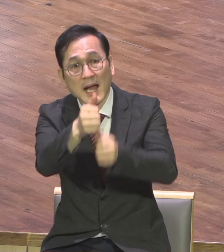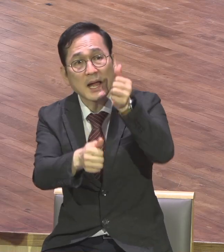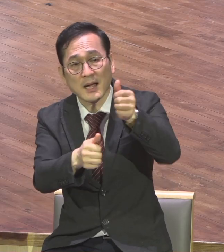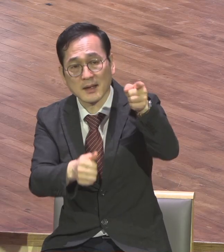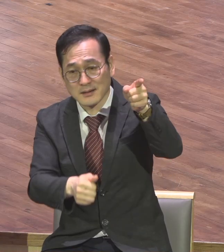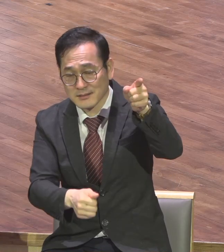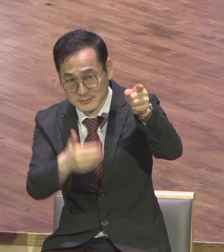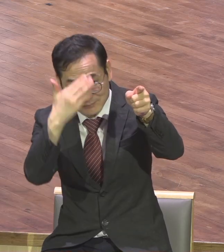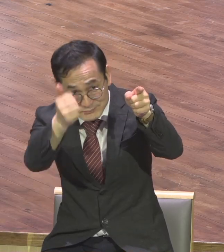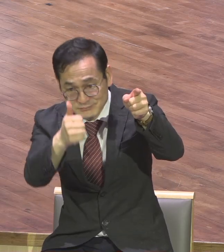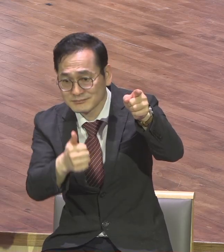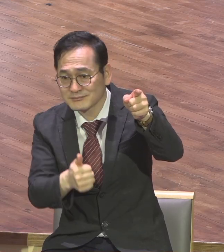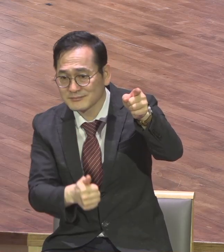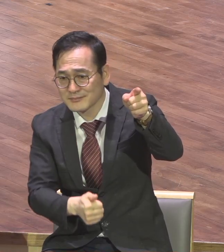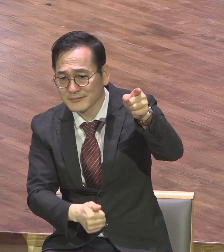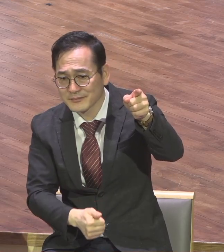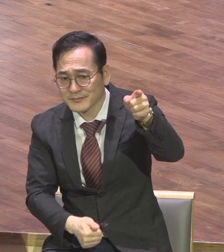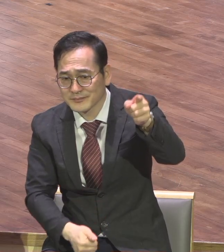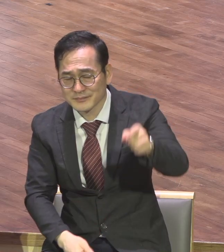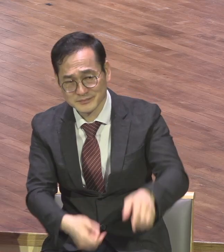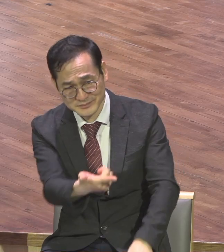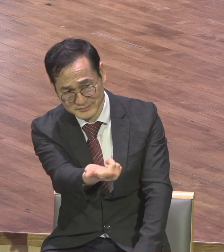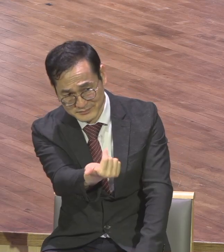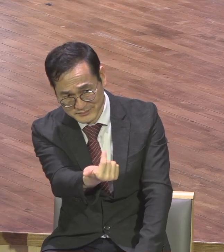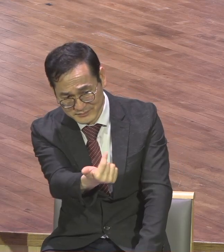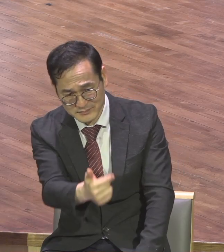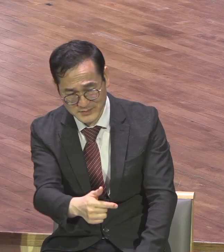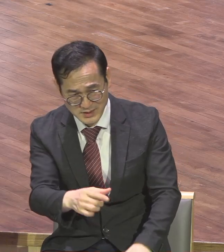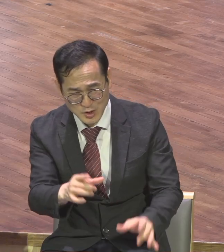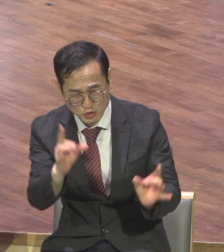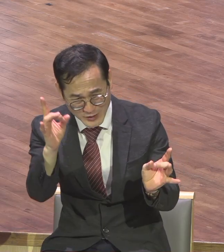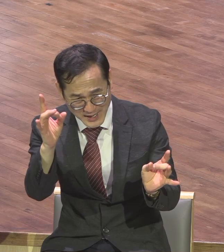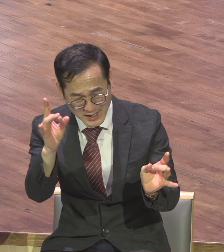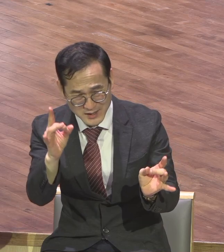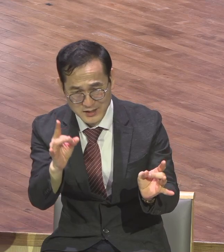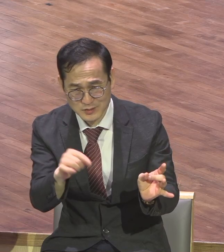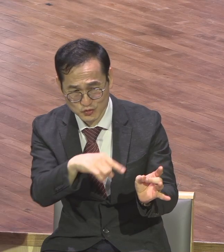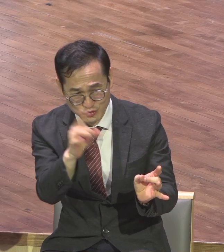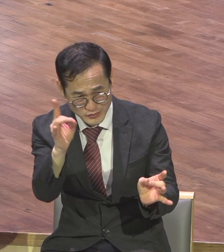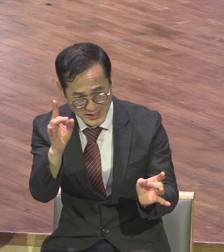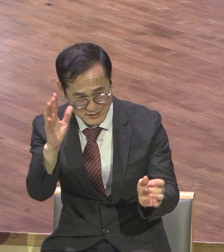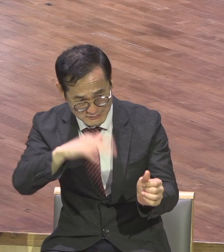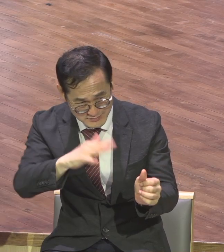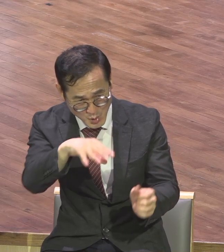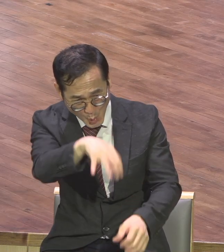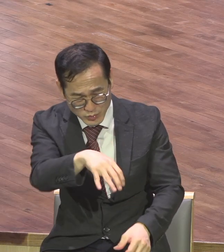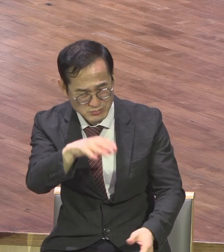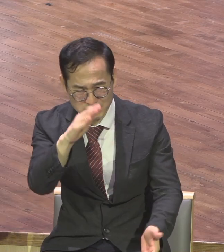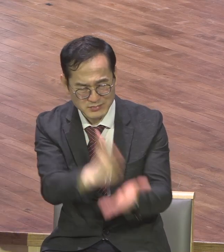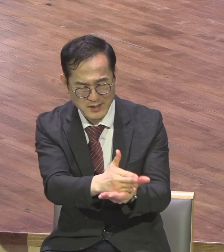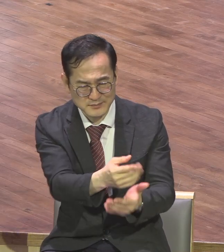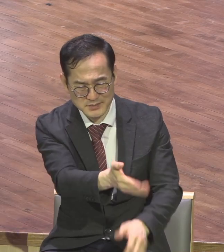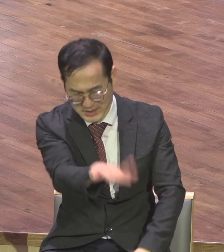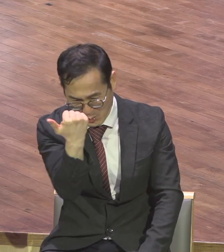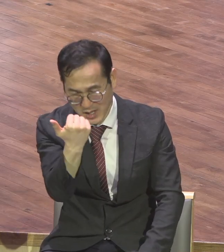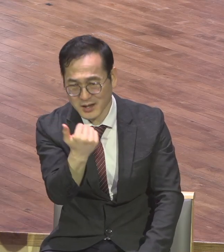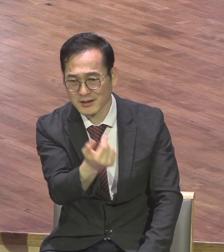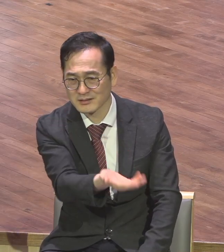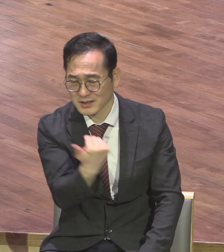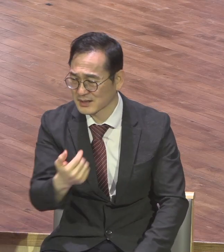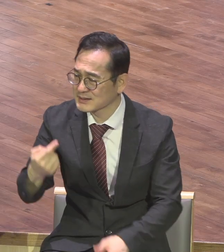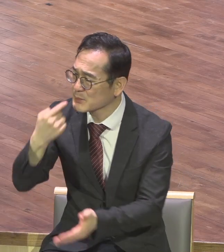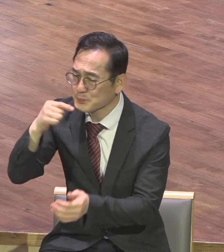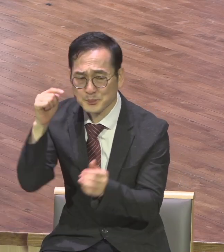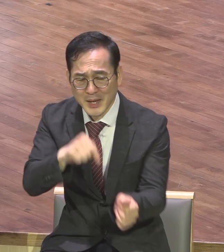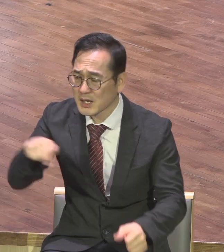찍은 거예요. 그냥 너 일로 와. 너 나와. 우상 숭배하는 집에서 나와. 내가 지시한 땅으로 가. 그래서